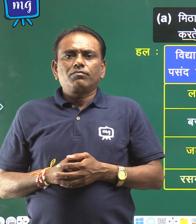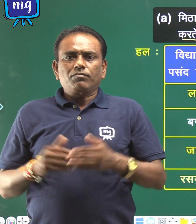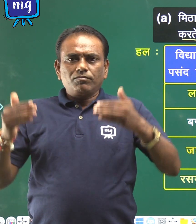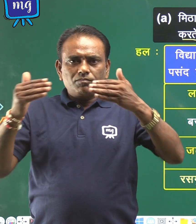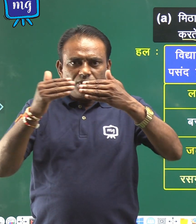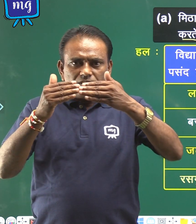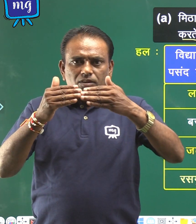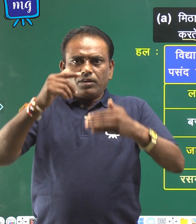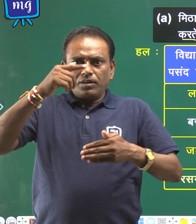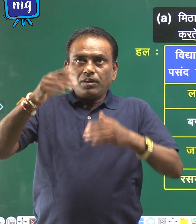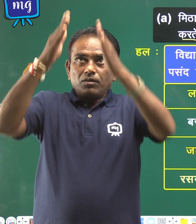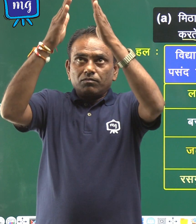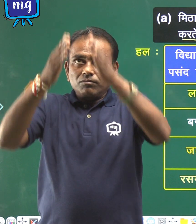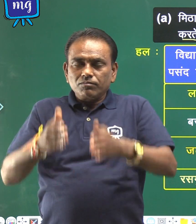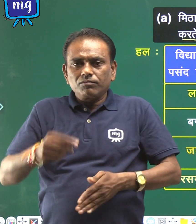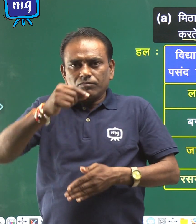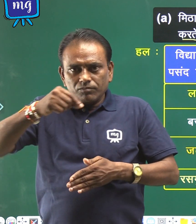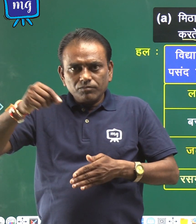मिलान चिन्ह, ये कॉलम बनाएंगे।